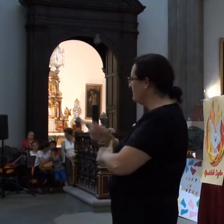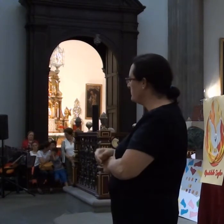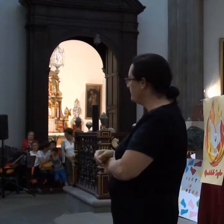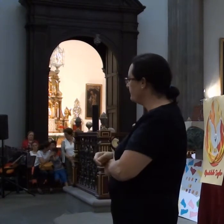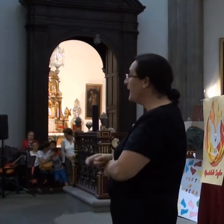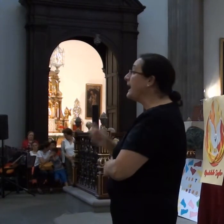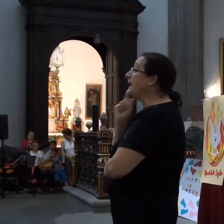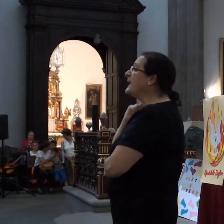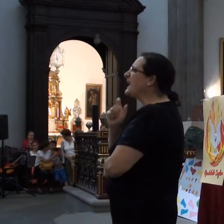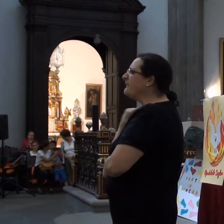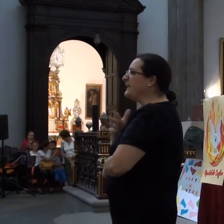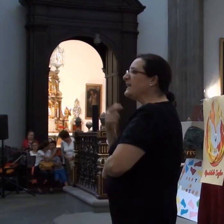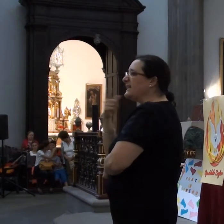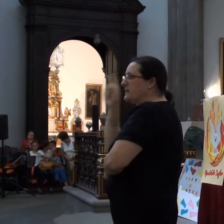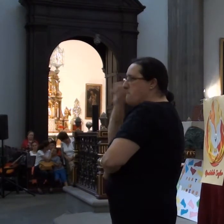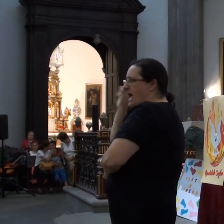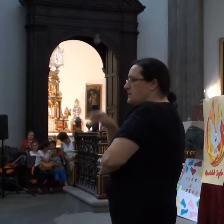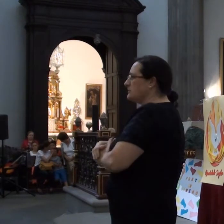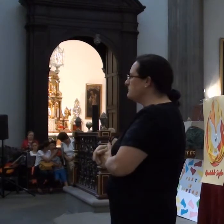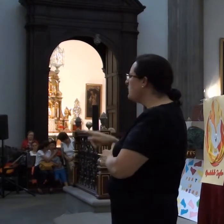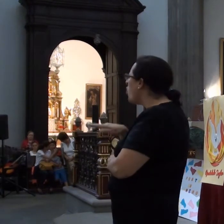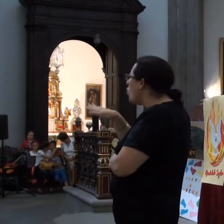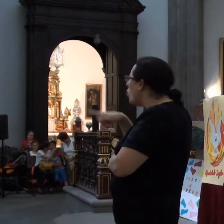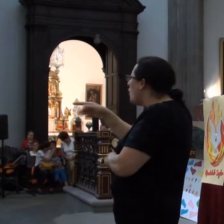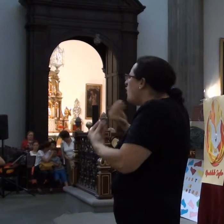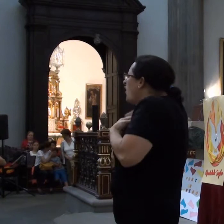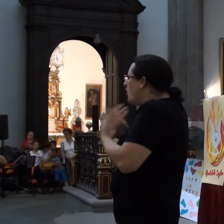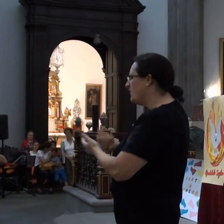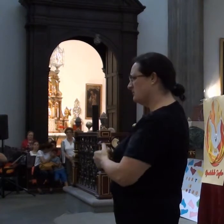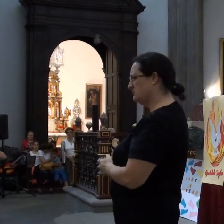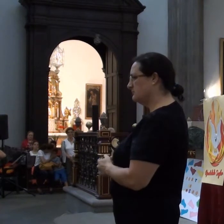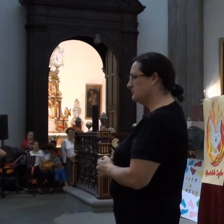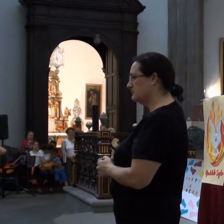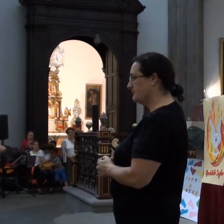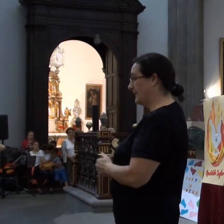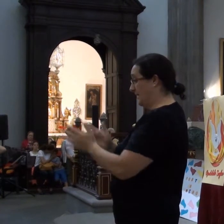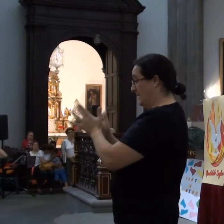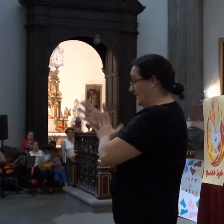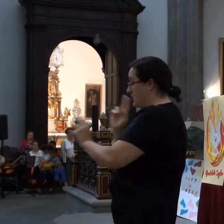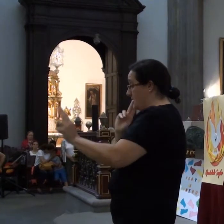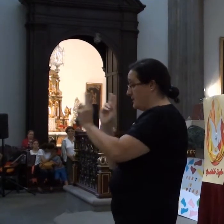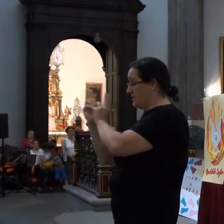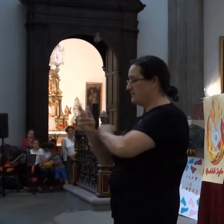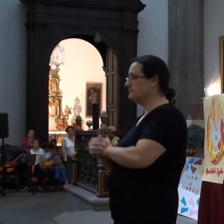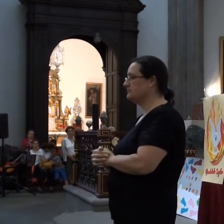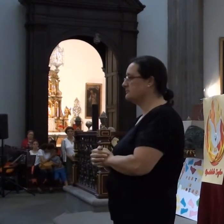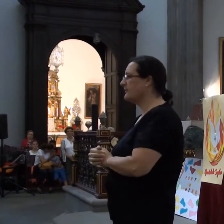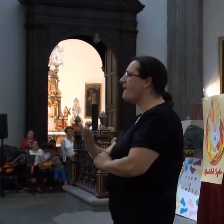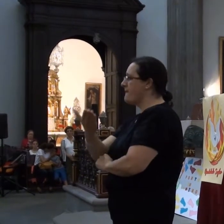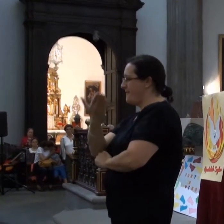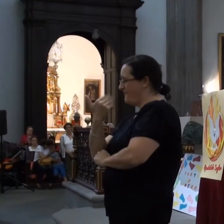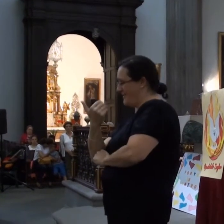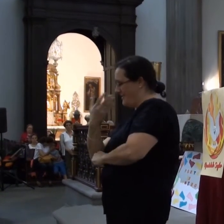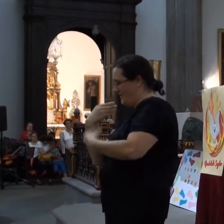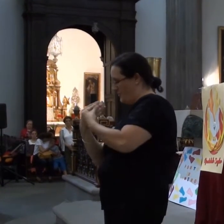que significa maestro dónde vives les respondió Venid y